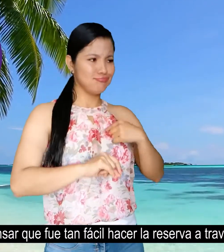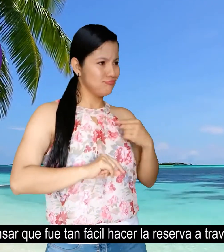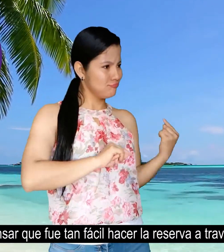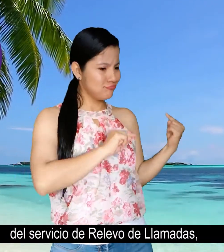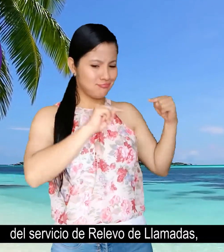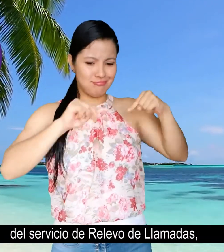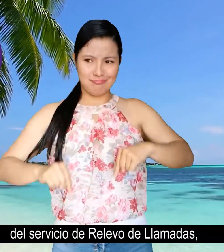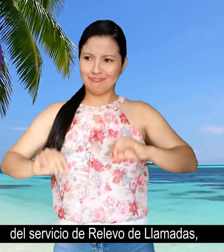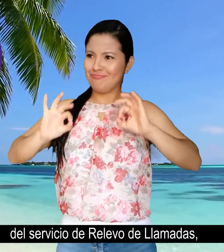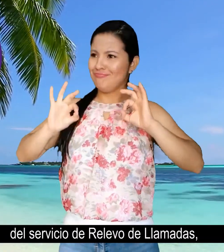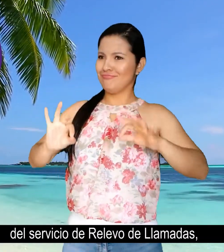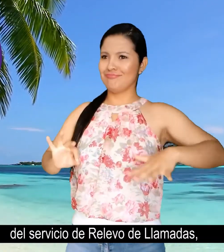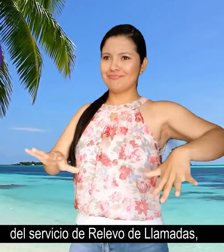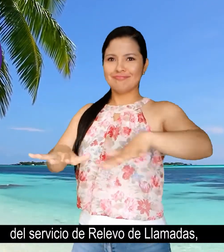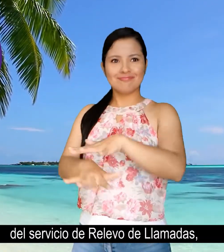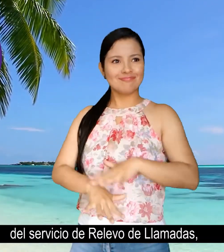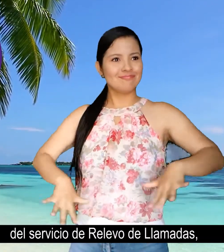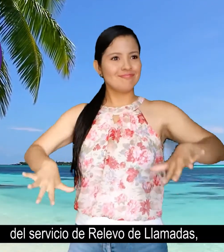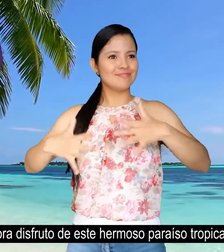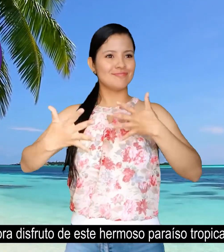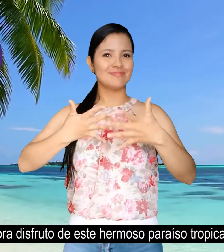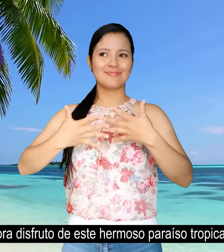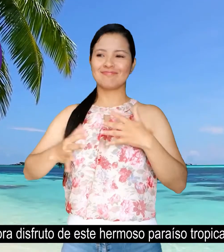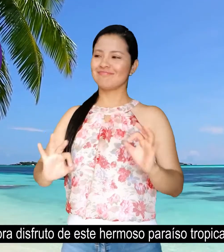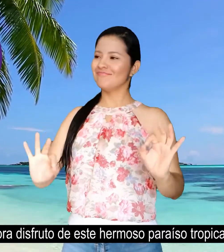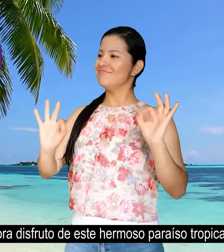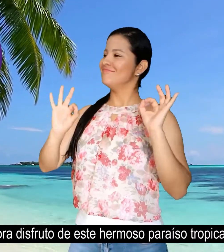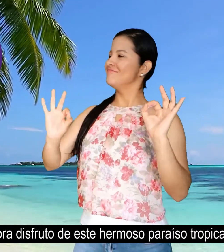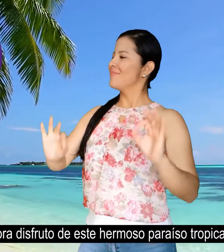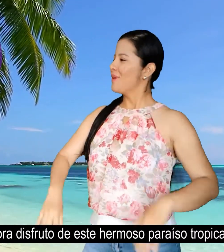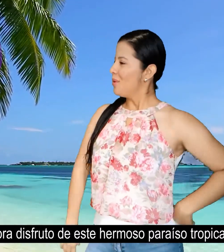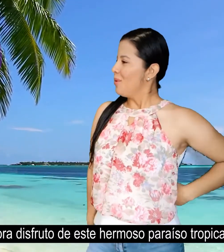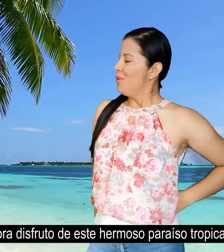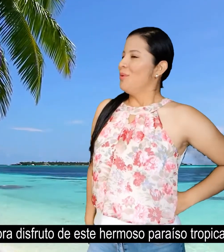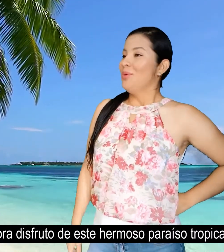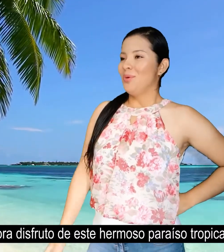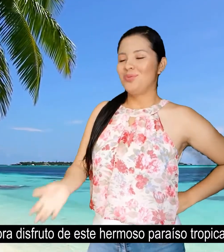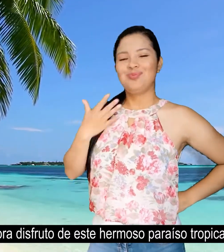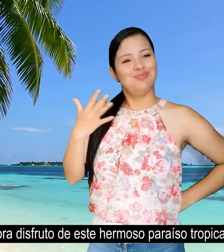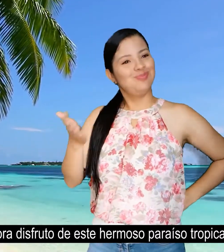reserva a través del servicio de relevo de llamadas y ahora disfruto de este hermoso paraíso tropical.